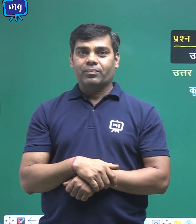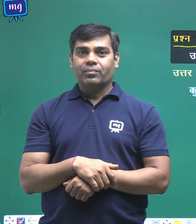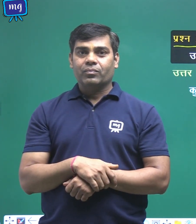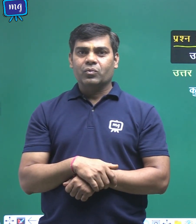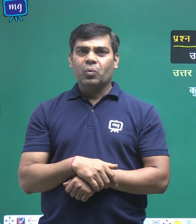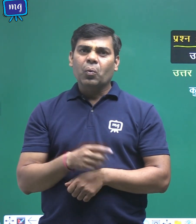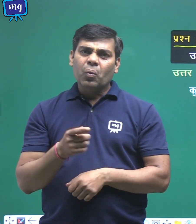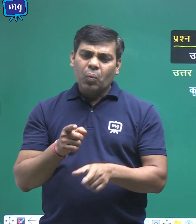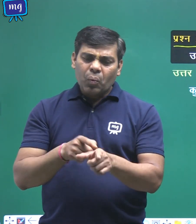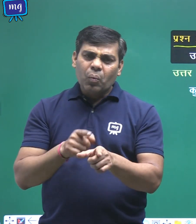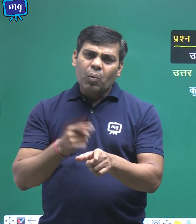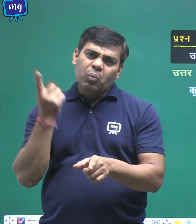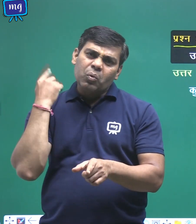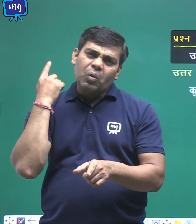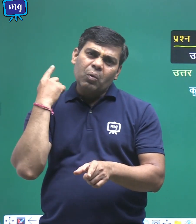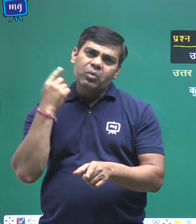युग युग से